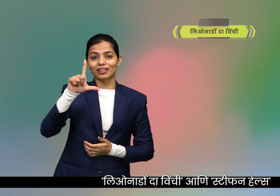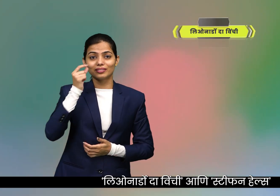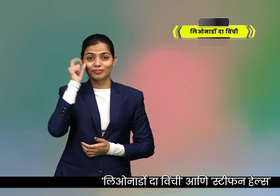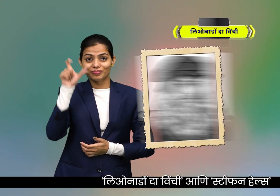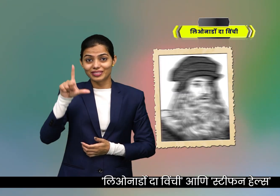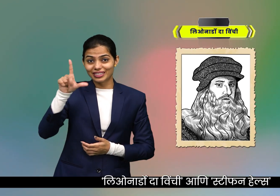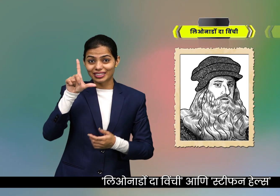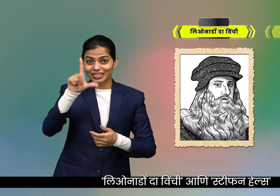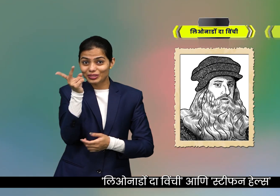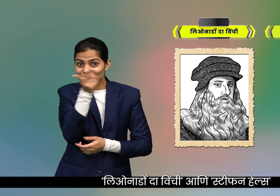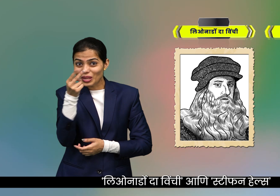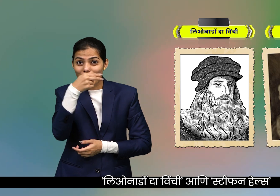लिओनार्डो दा विंची आणि स्टीफन हेल्स